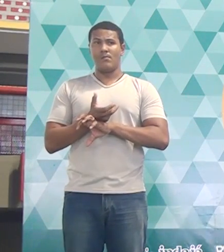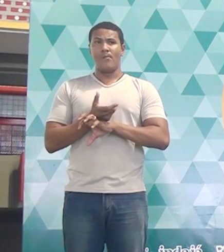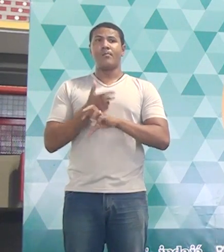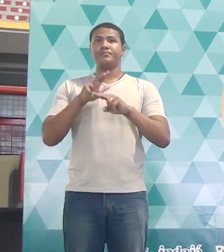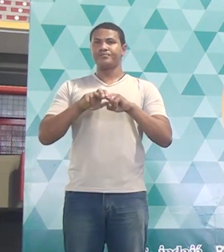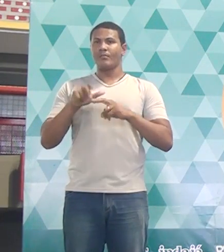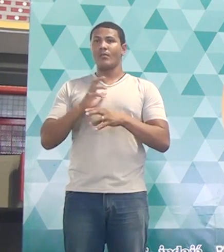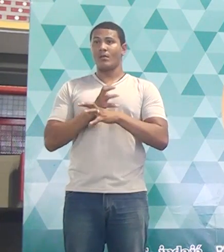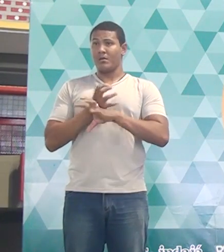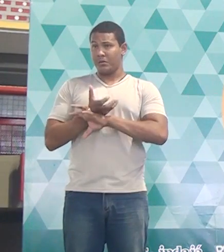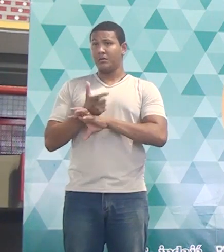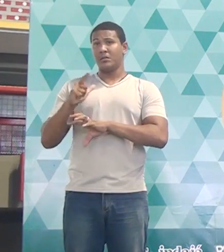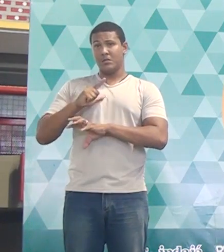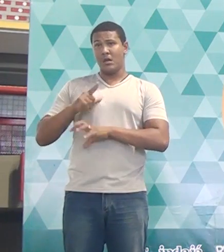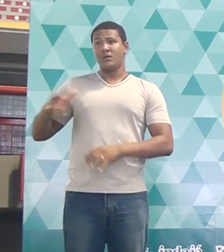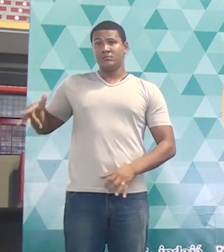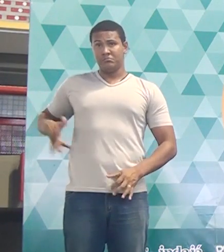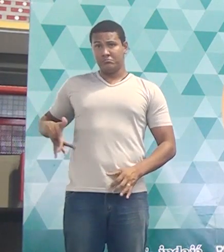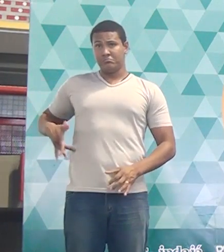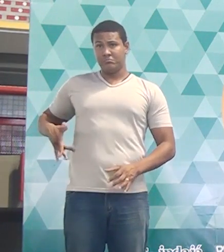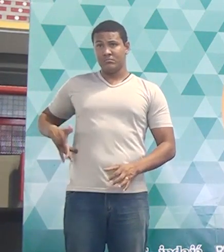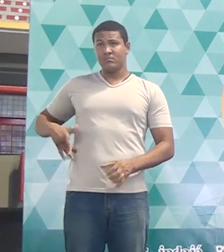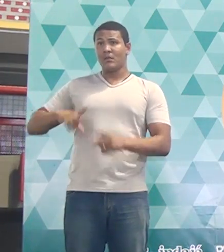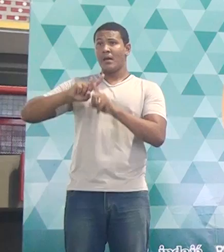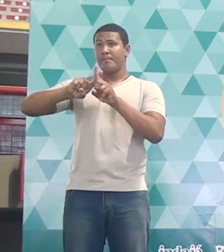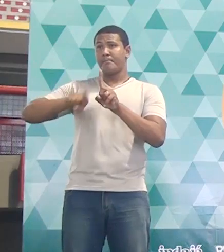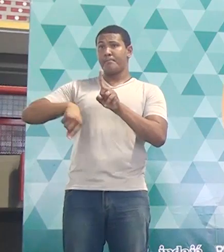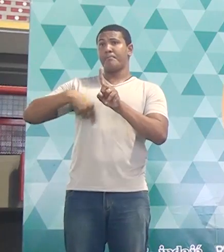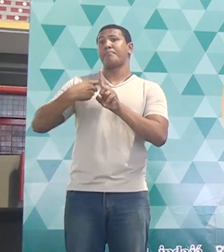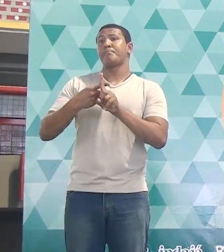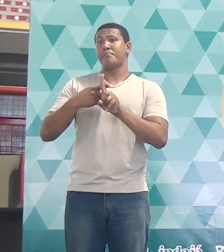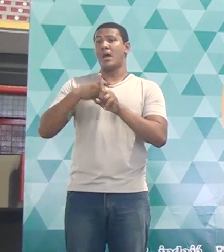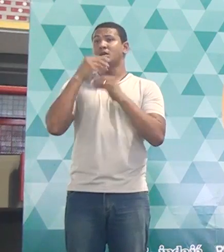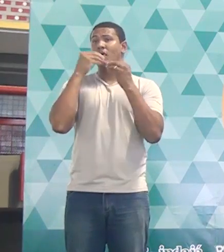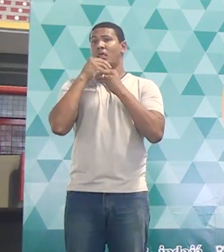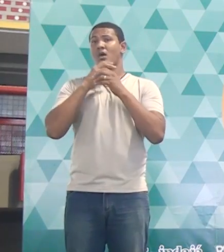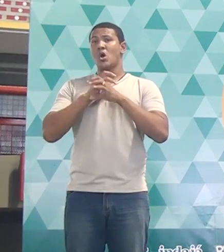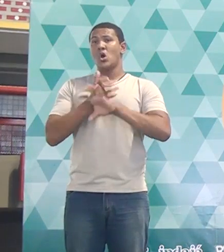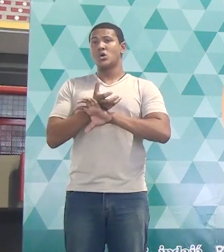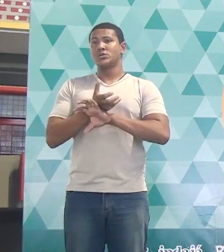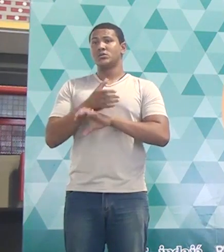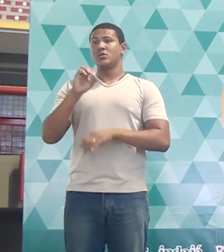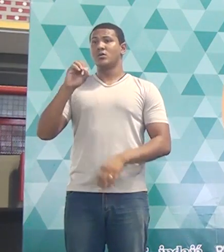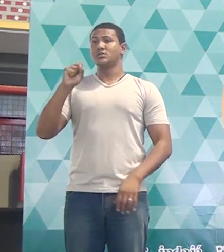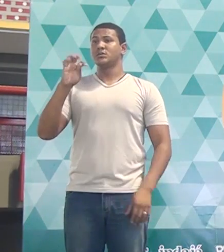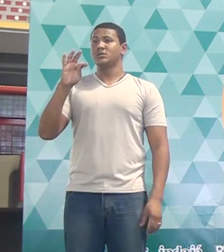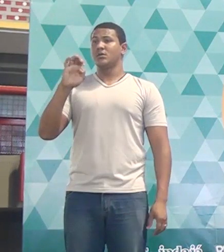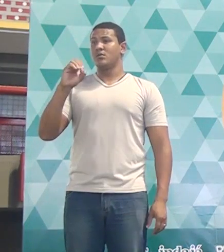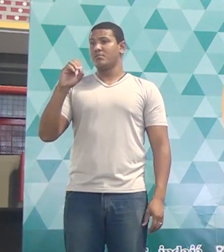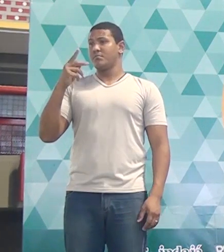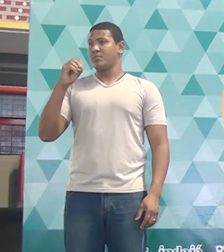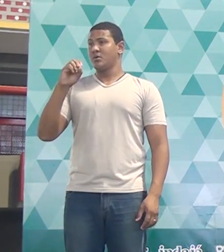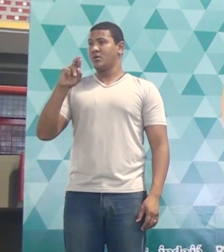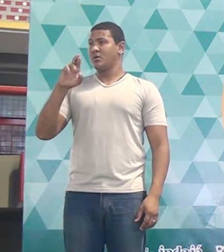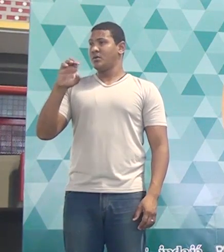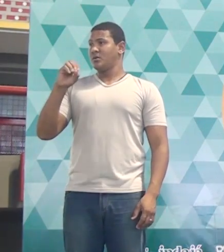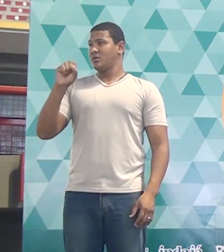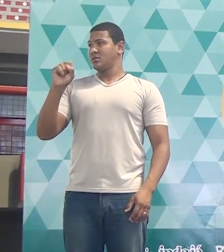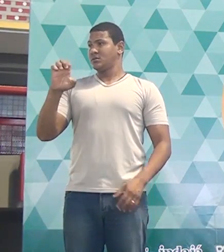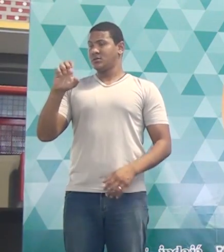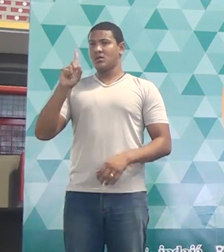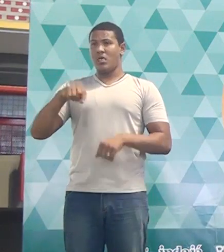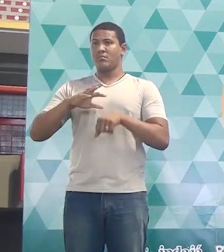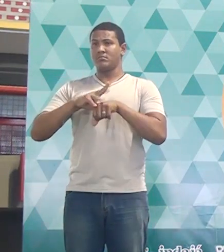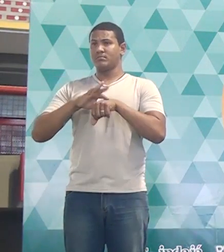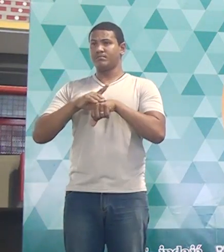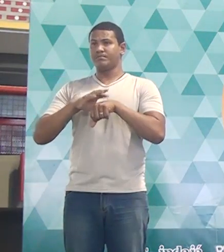Aí você continua tendo cálculo renal e ainda vai ter enfraquecimento dos ossos. Ou seja, no futuro você vai sofrer com